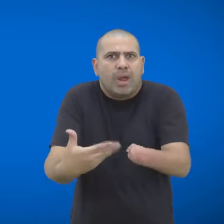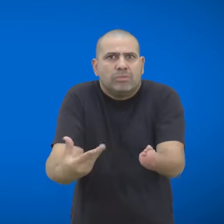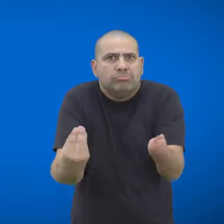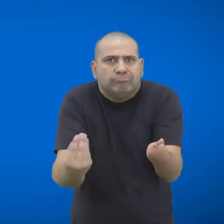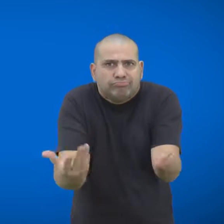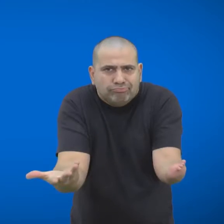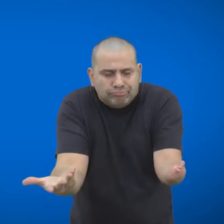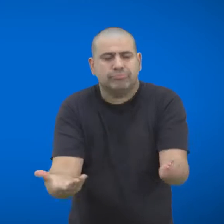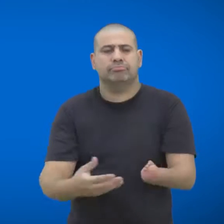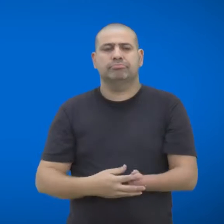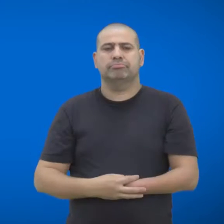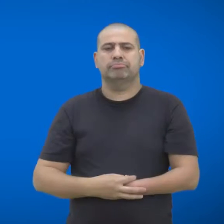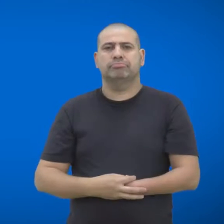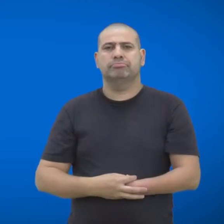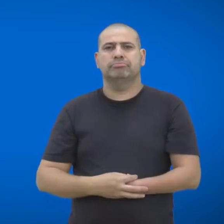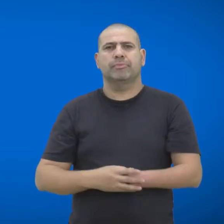hacemos